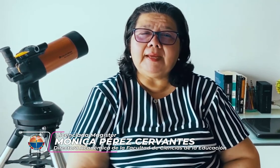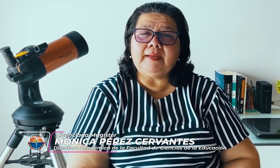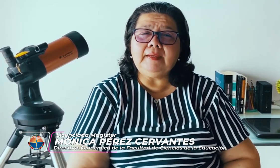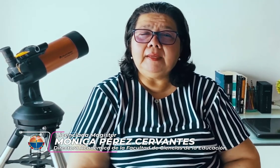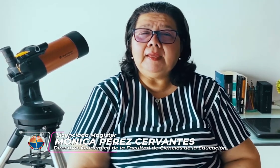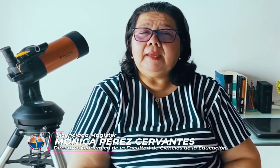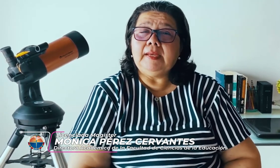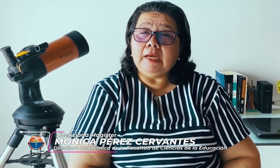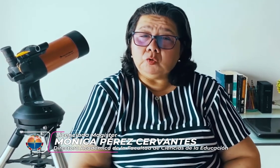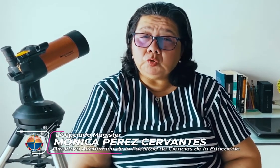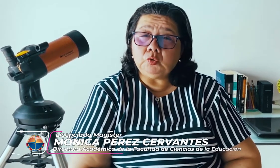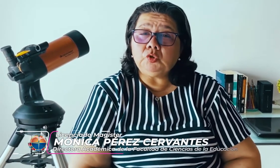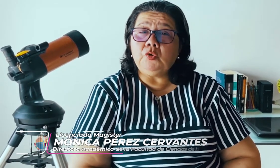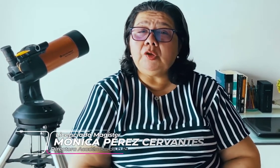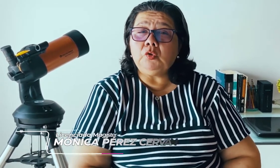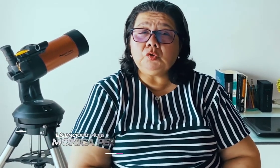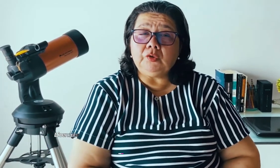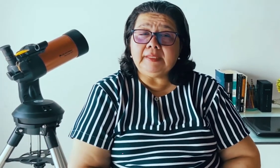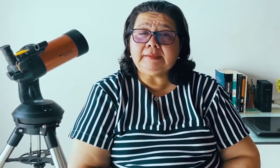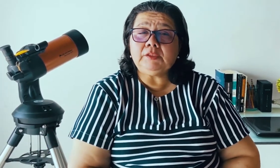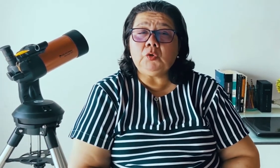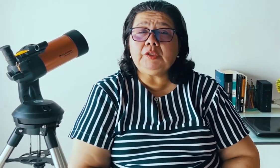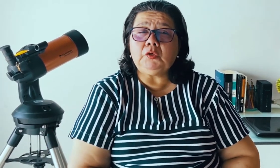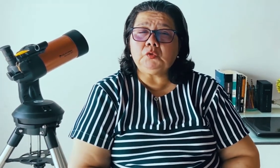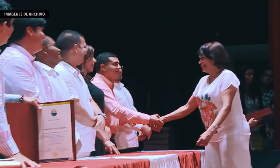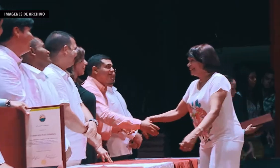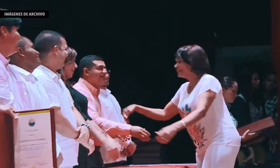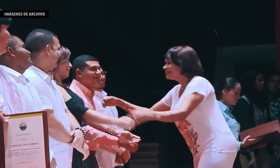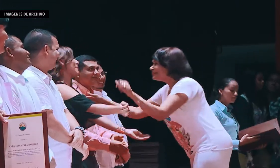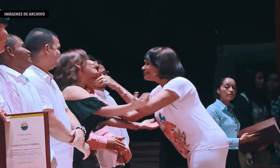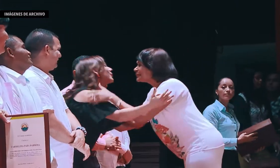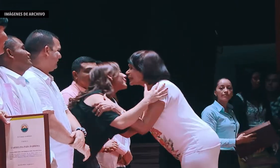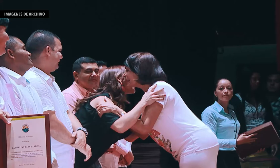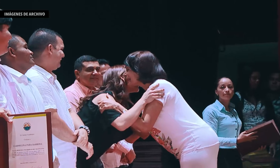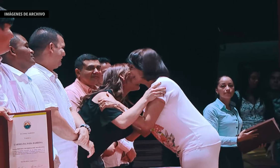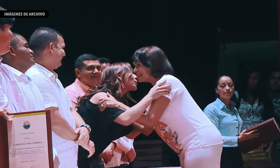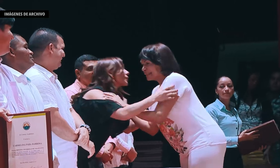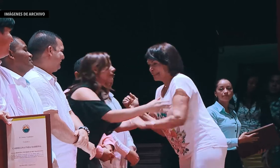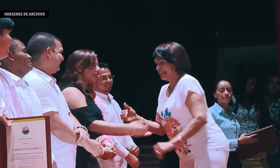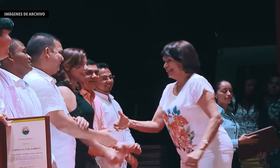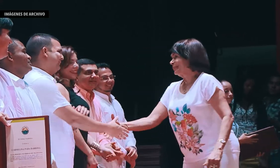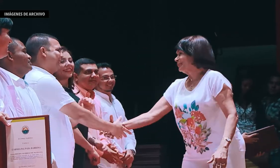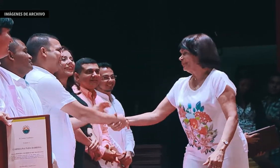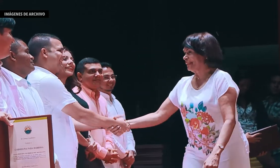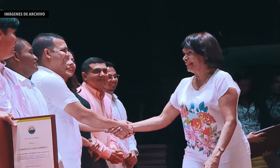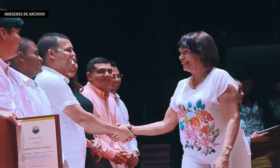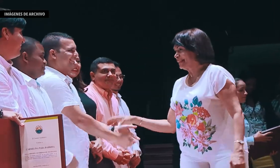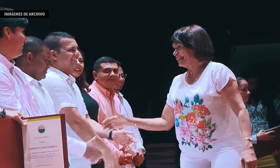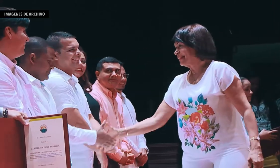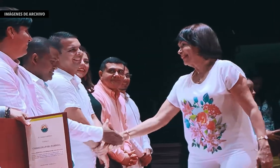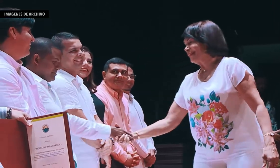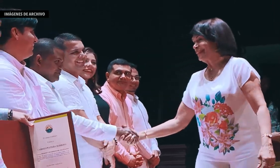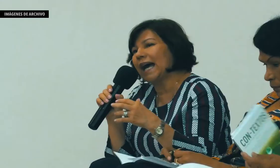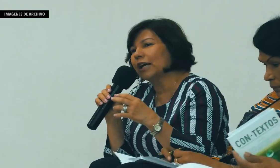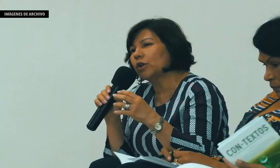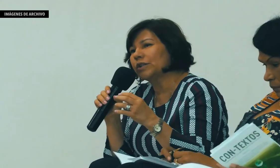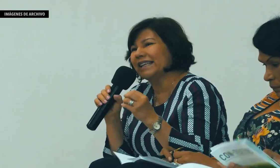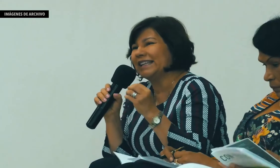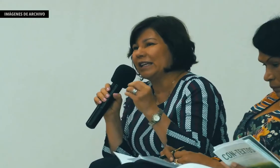fundamental en la construcción y consolidación de los procesos generaron al interior de la institución. Es un ejemplo